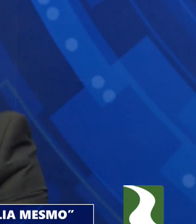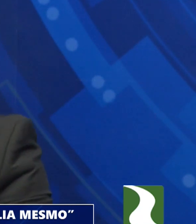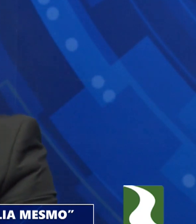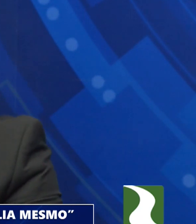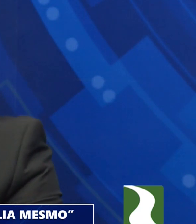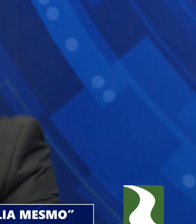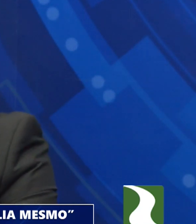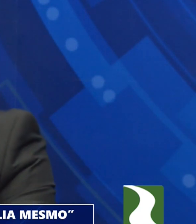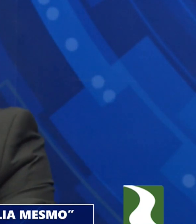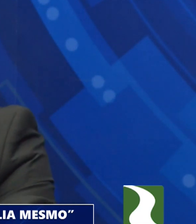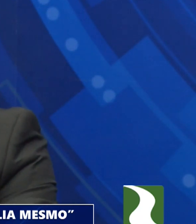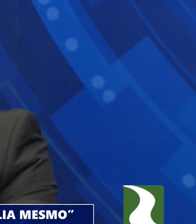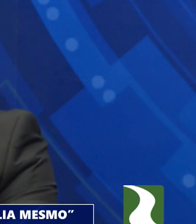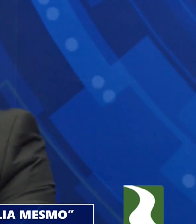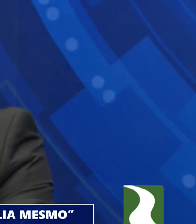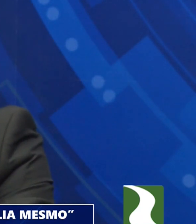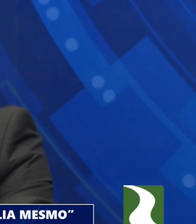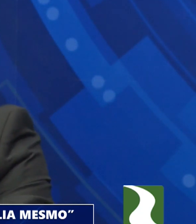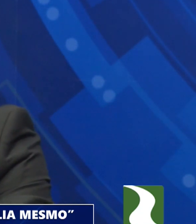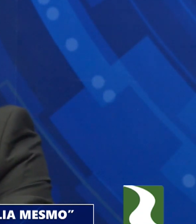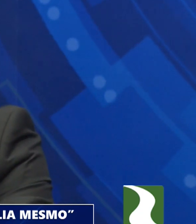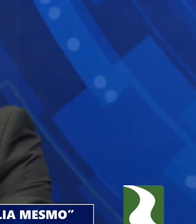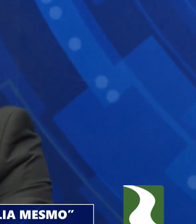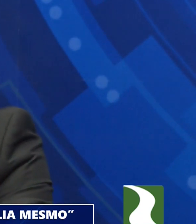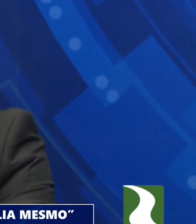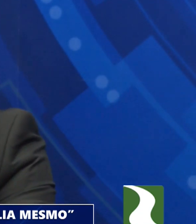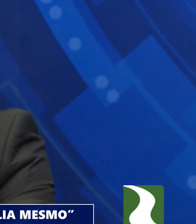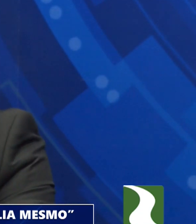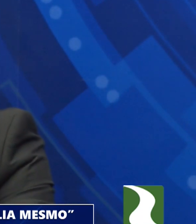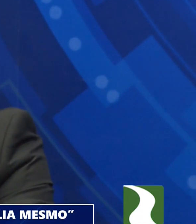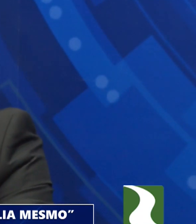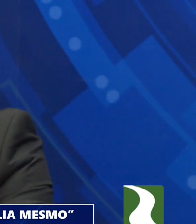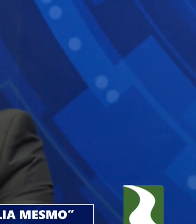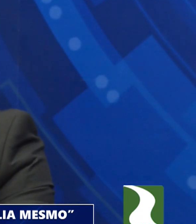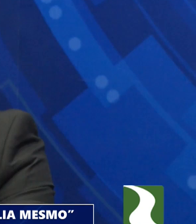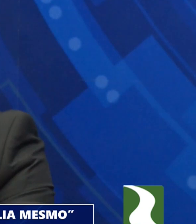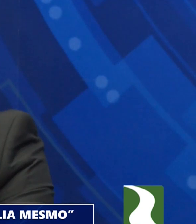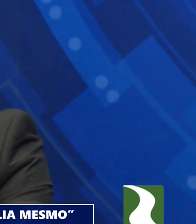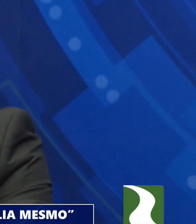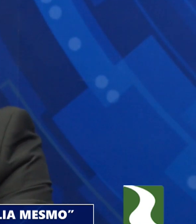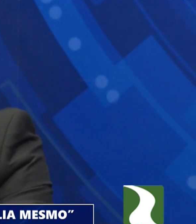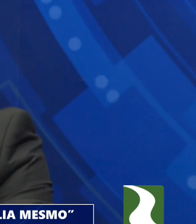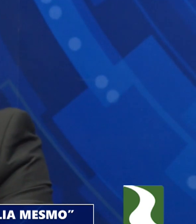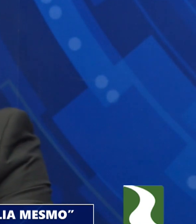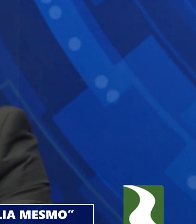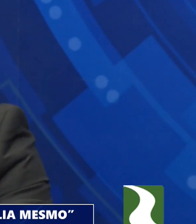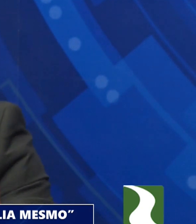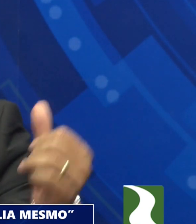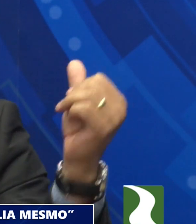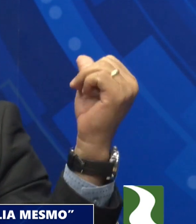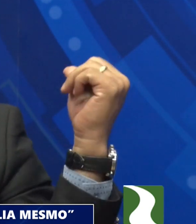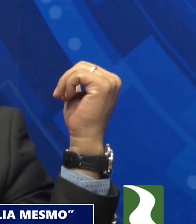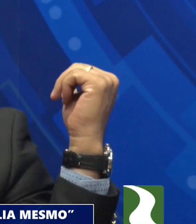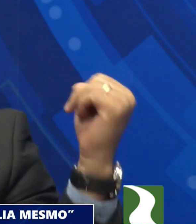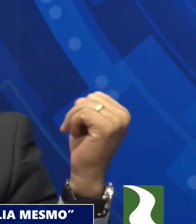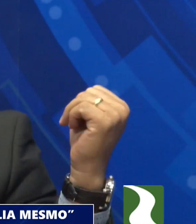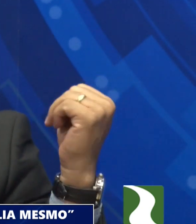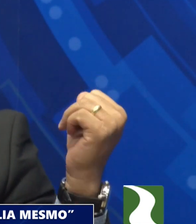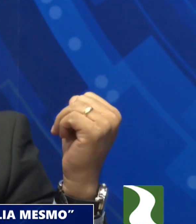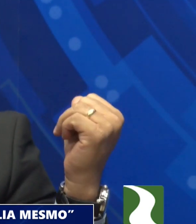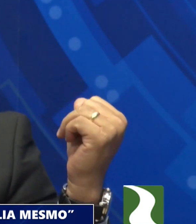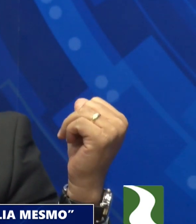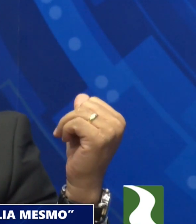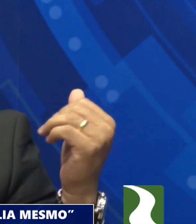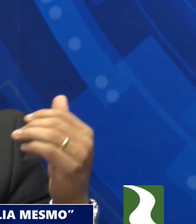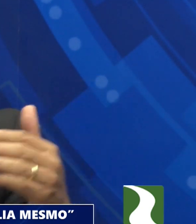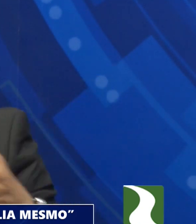defendendo outros eu critico mas acho que essa postura do Ministério Público Federal de trazer situações que começou a investigação